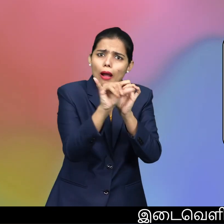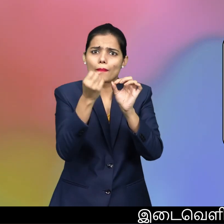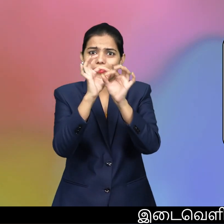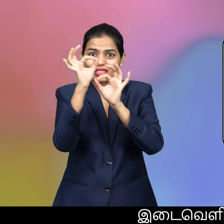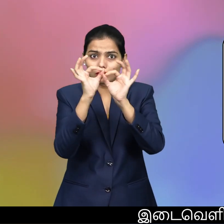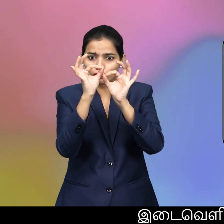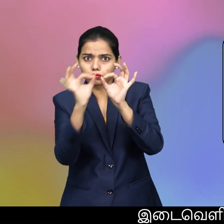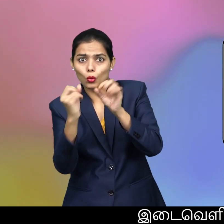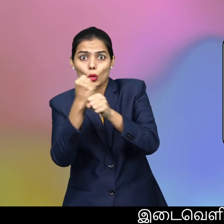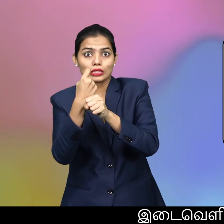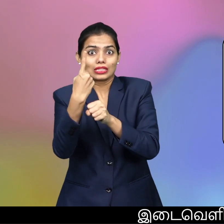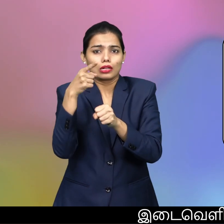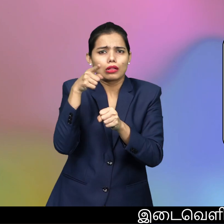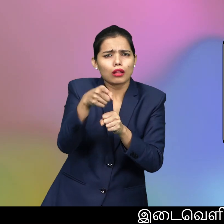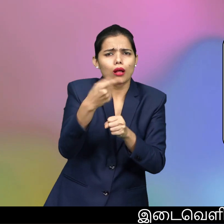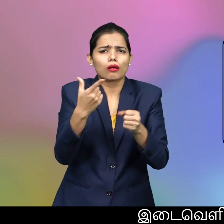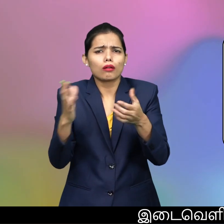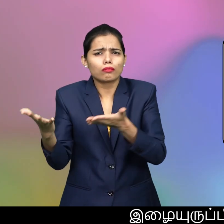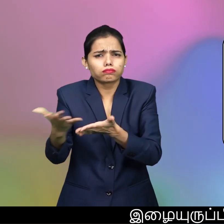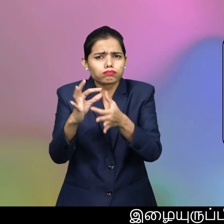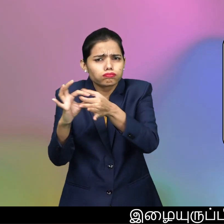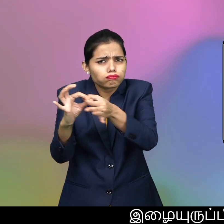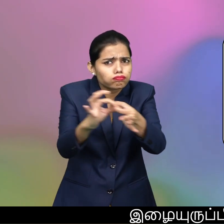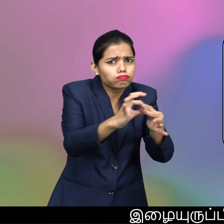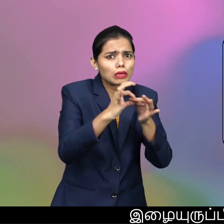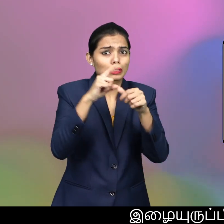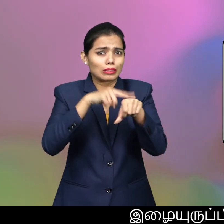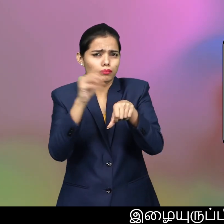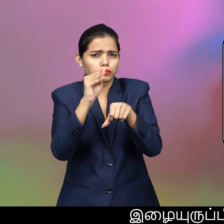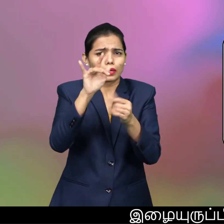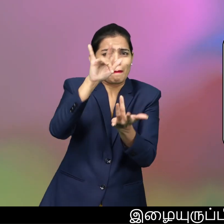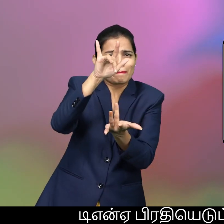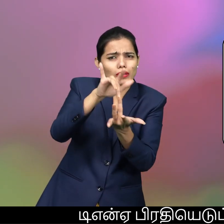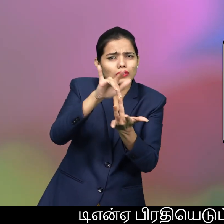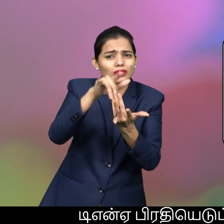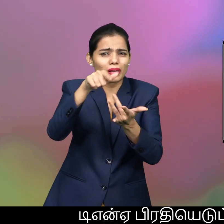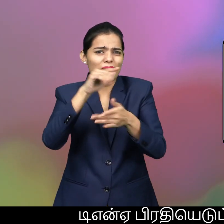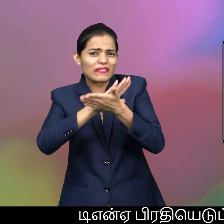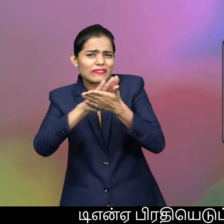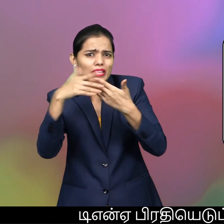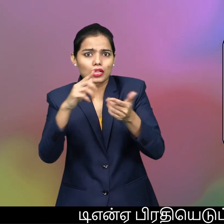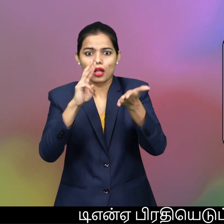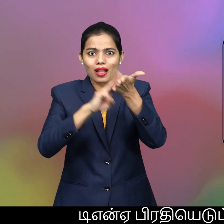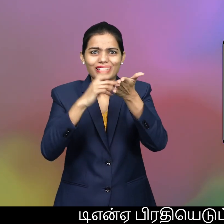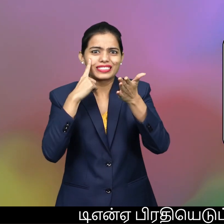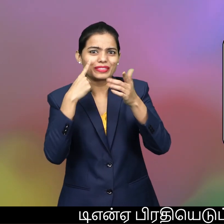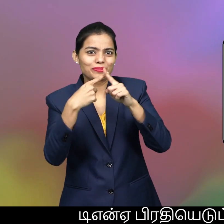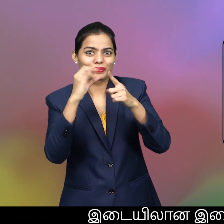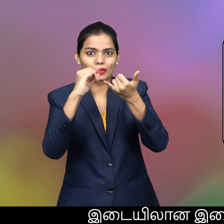இடைவெளி 1 கட்டம் என்பது இழையுறு பிரிவு முடிவிற்கு DNA பிரதியெடுப்பின் தொடக்கத்திற்கும்